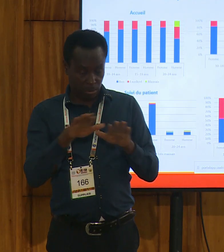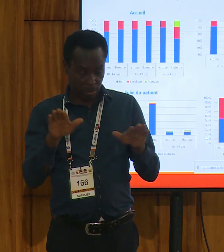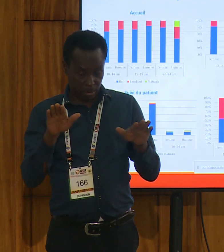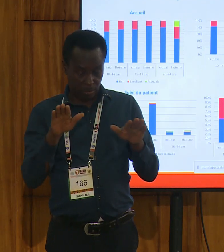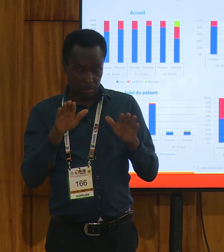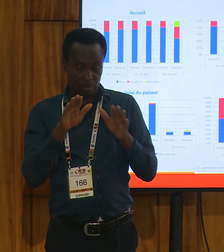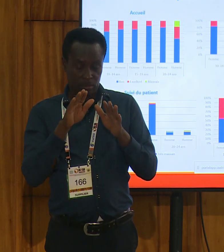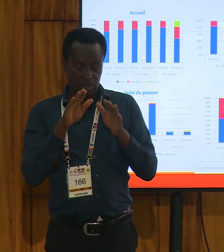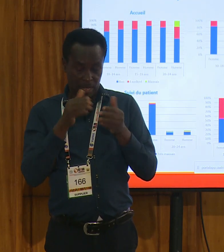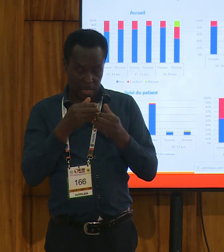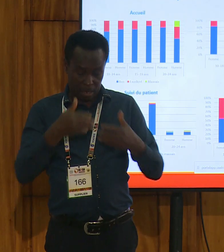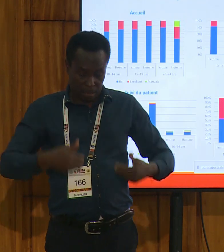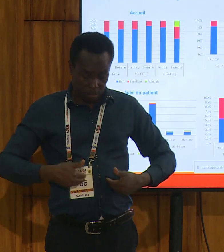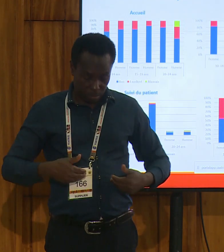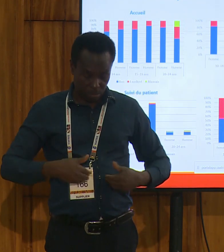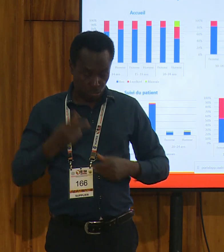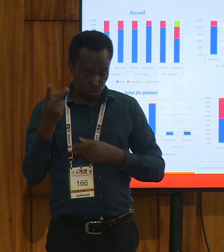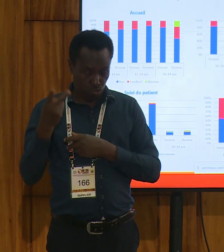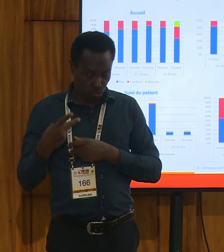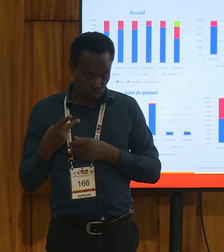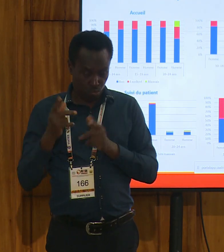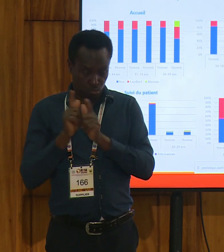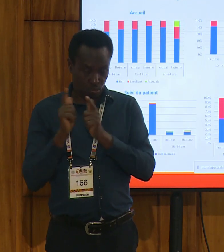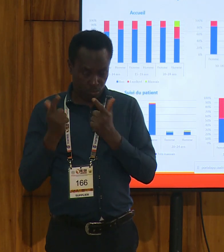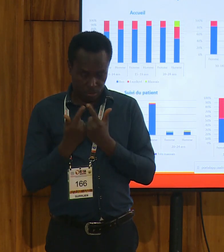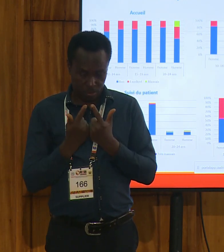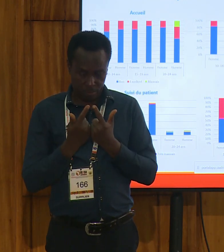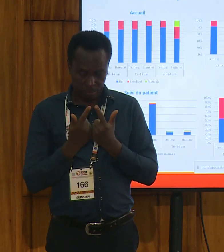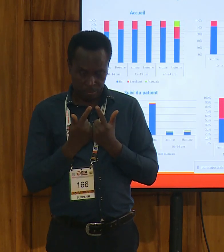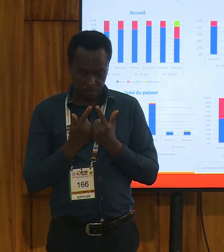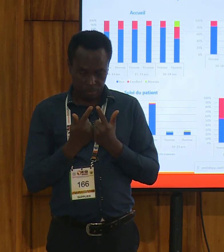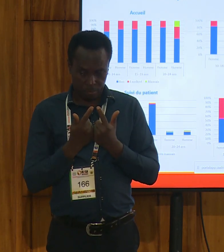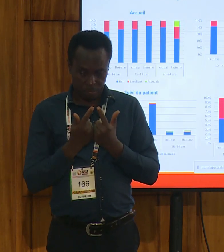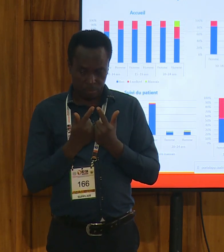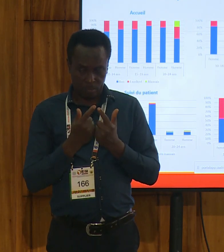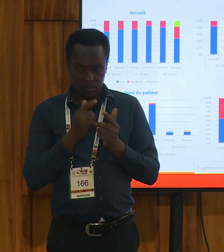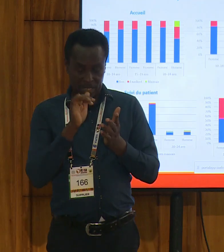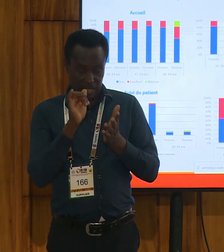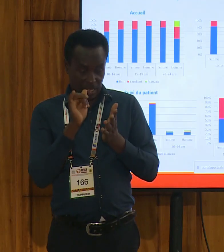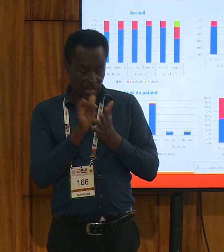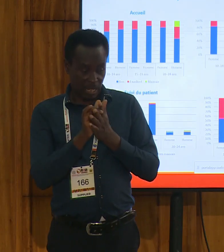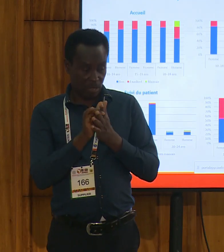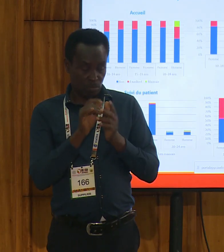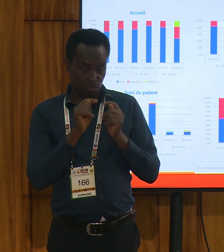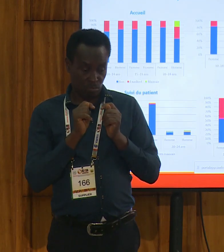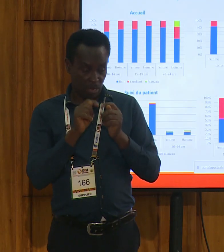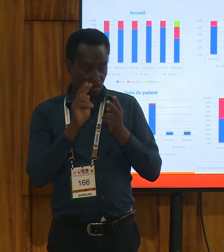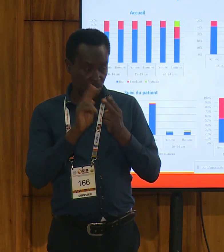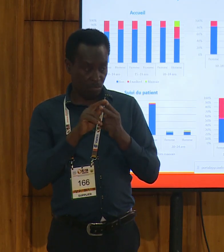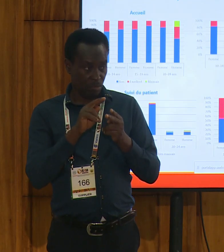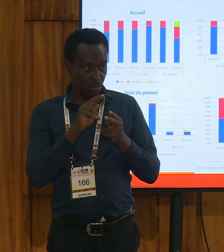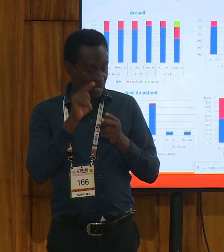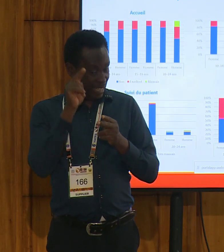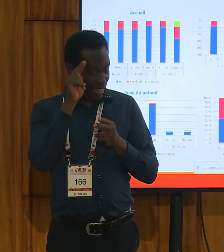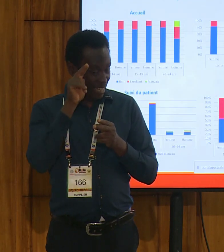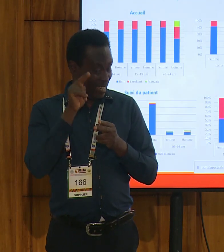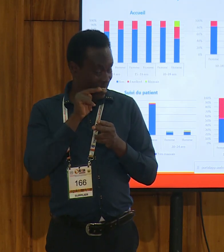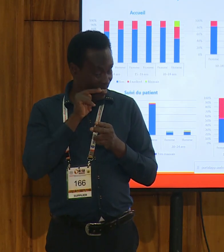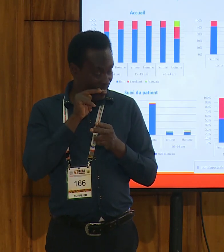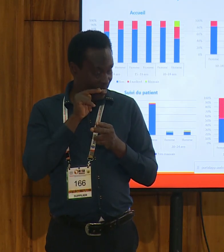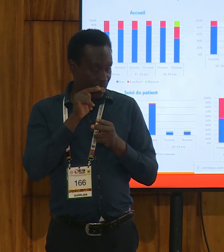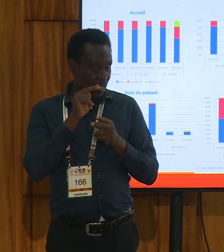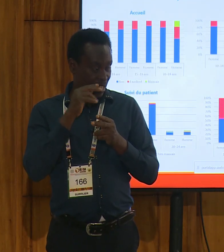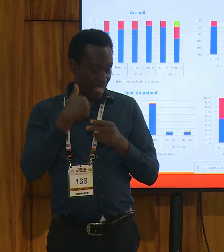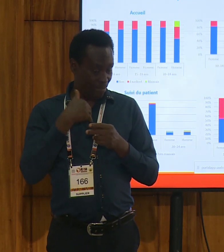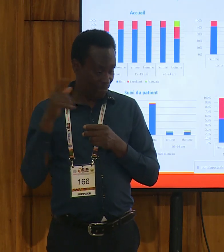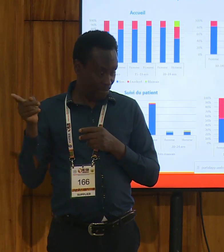20 à 24 ans sont peu satisfaits. En termes de satisfaction de l'hygiène et la salubrité, la majorité de la réponse